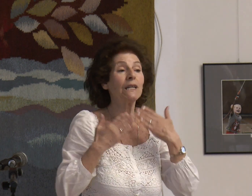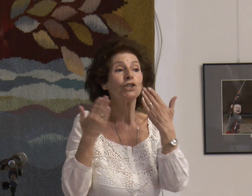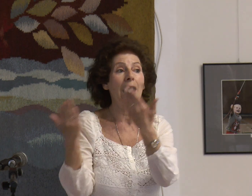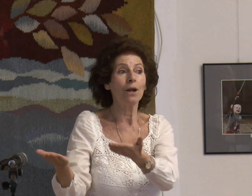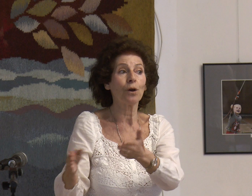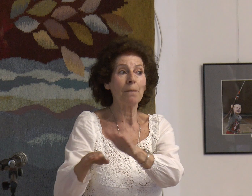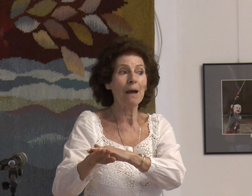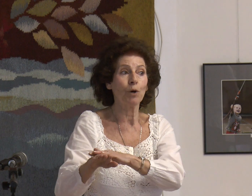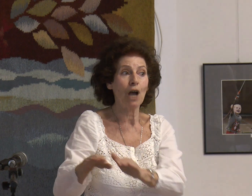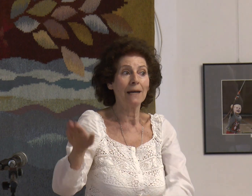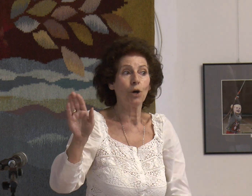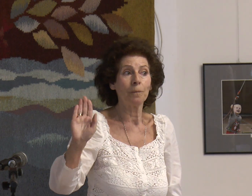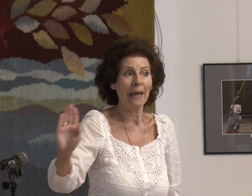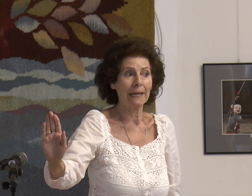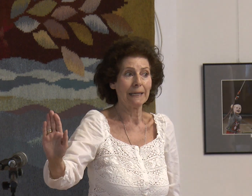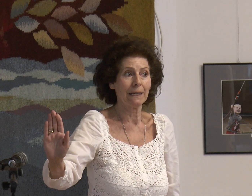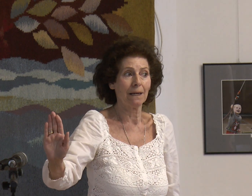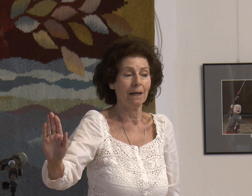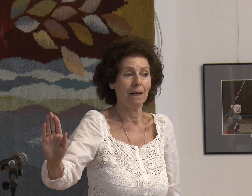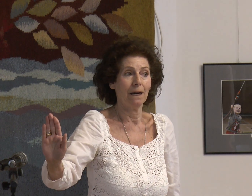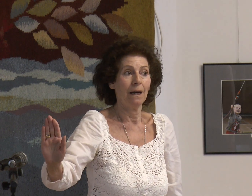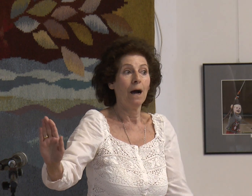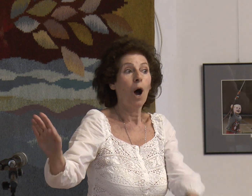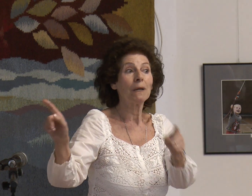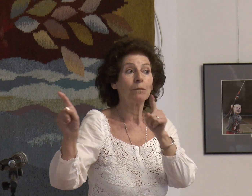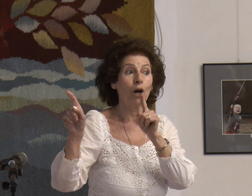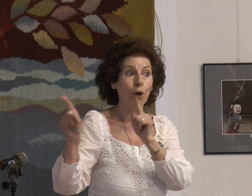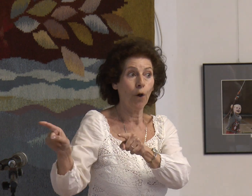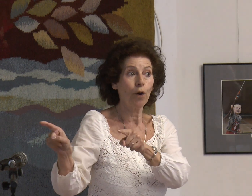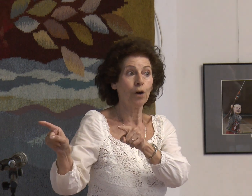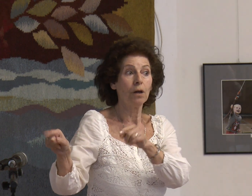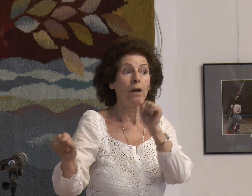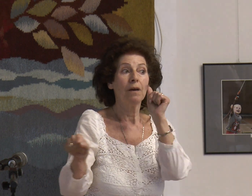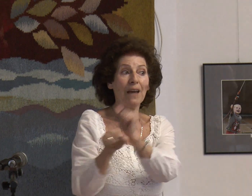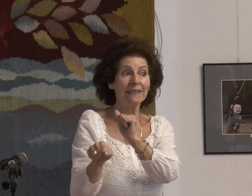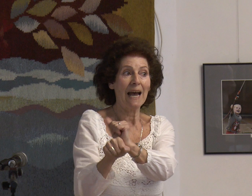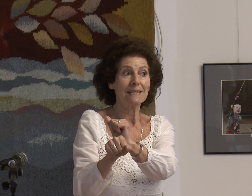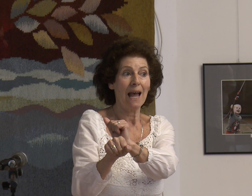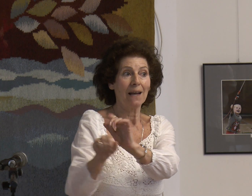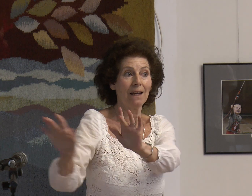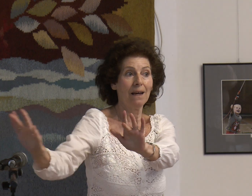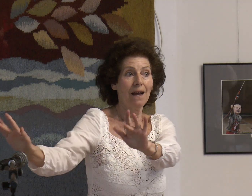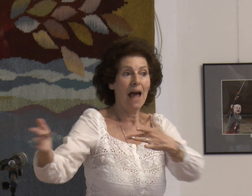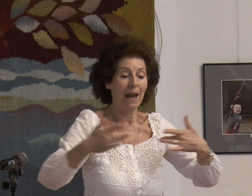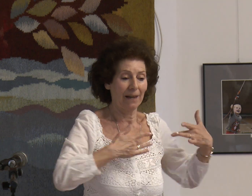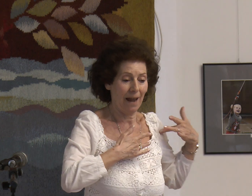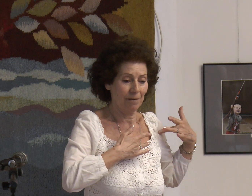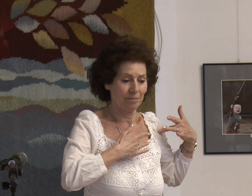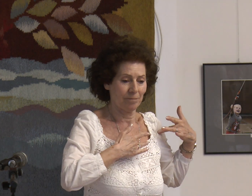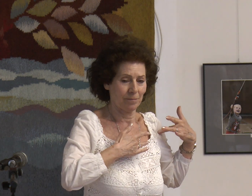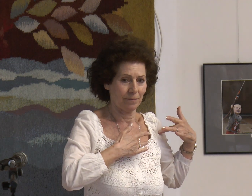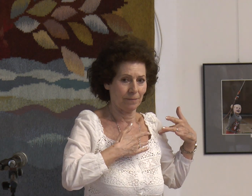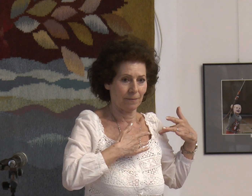nekem, én is előre megbocsátom nélkül, amit mondt ők Érkezz meg,